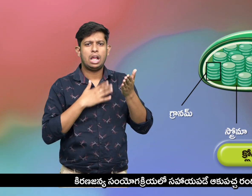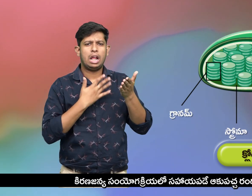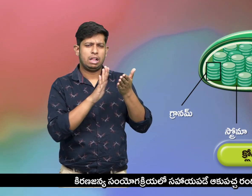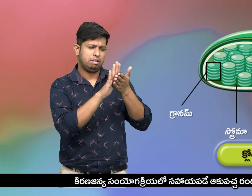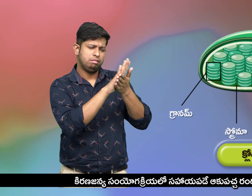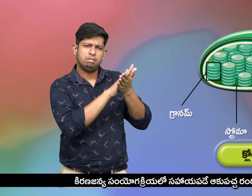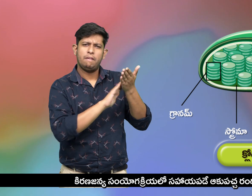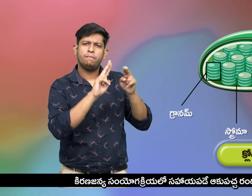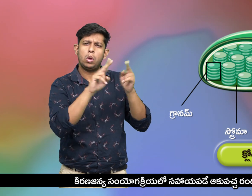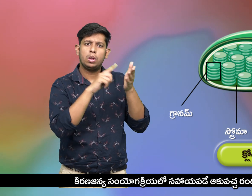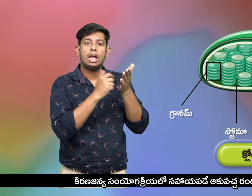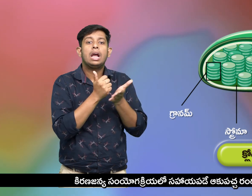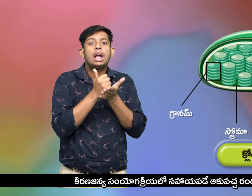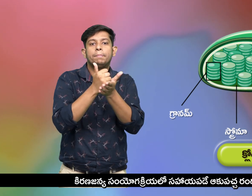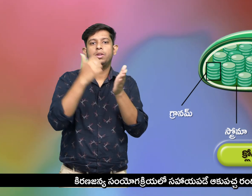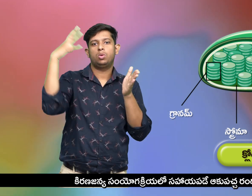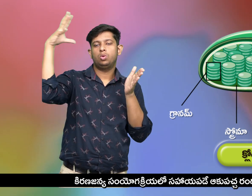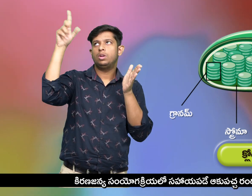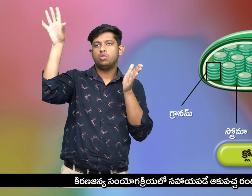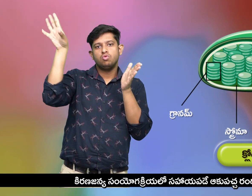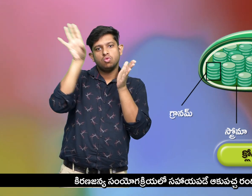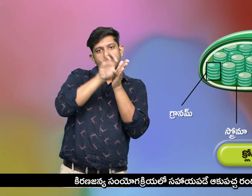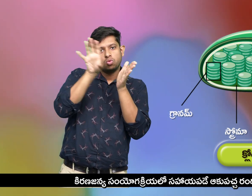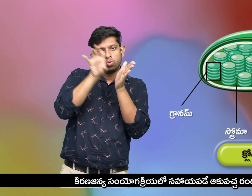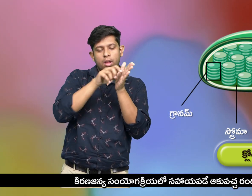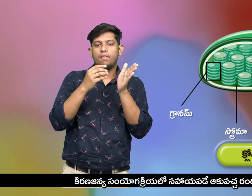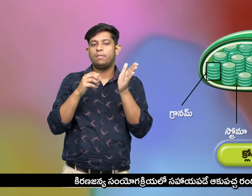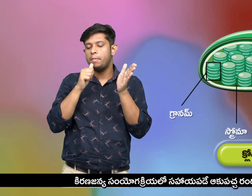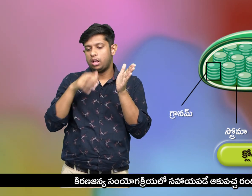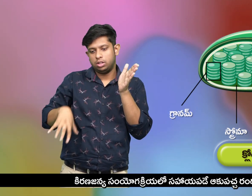కిరణజన్య సంయోగ క్రియలో సహాయపడే ఆకుపచ్చ రంగు ప్లాస్టిడ్లు.